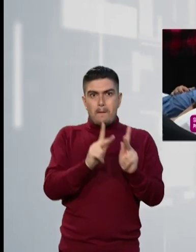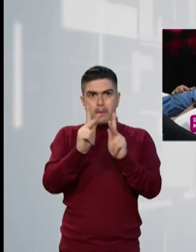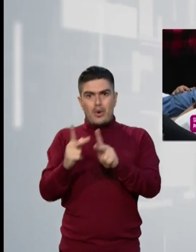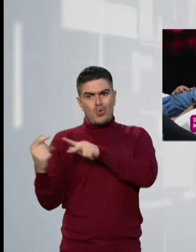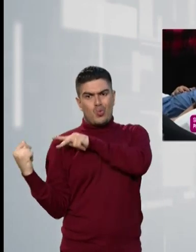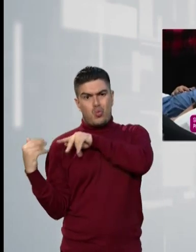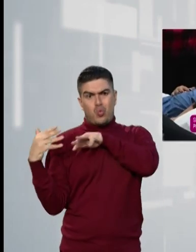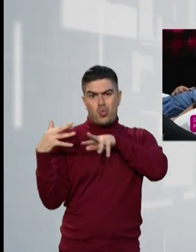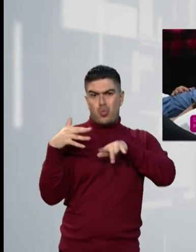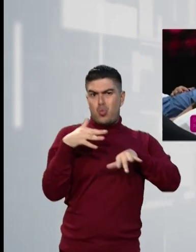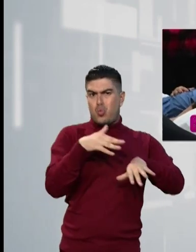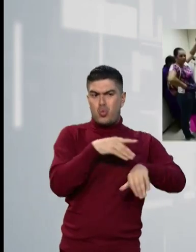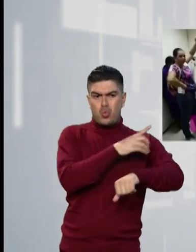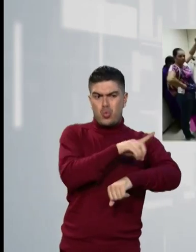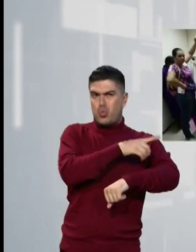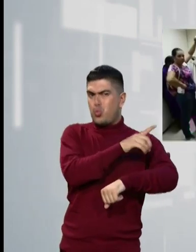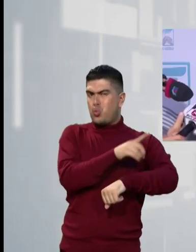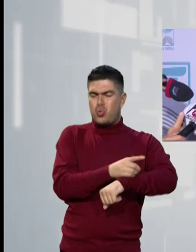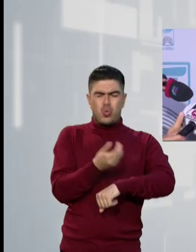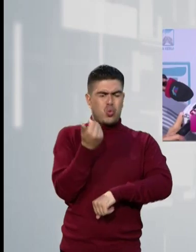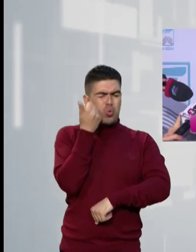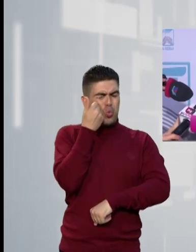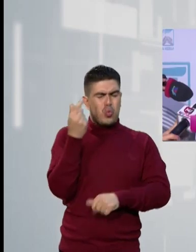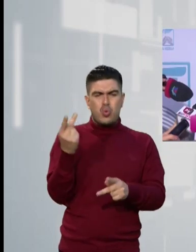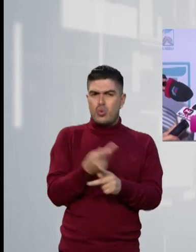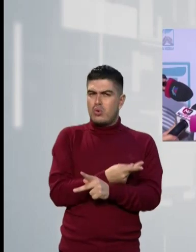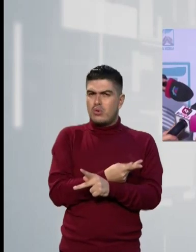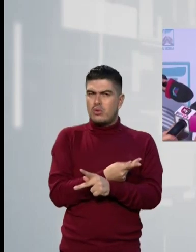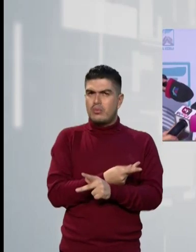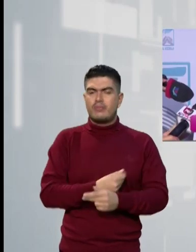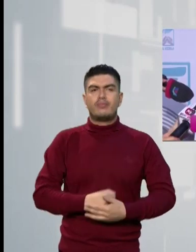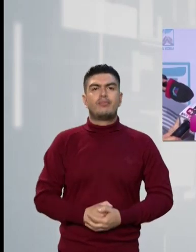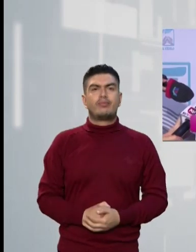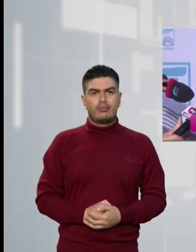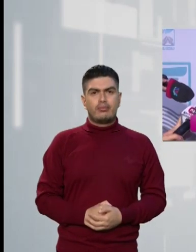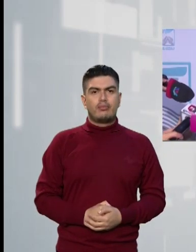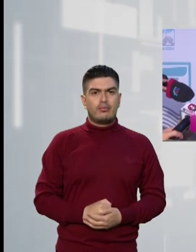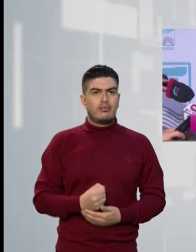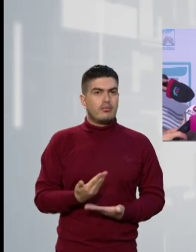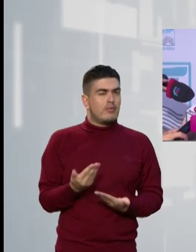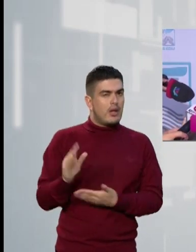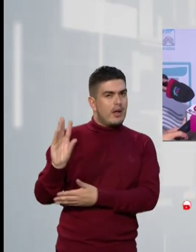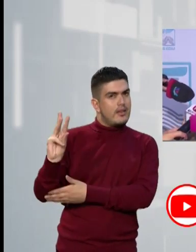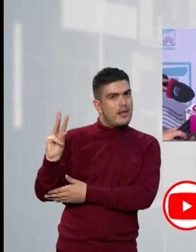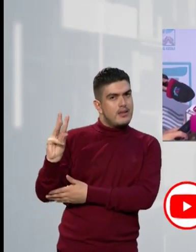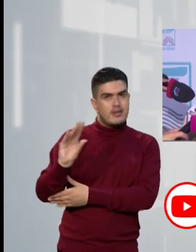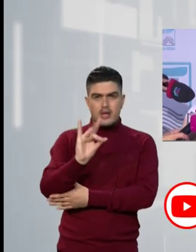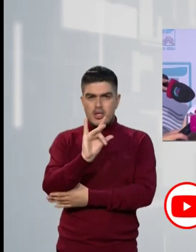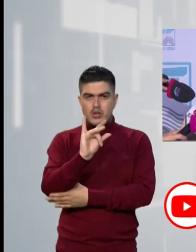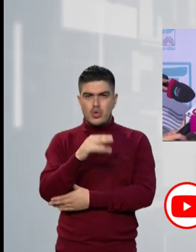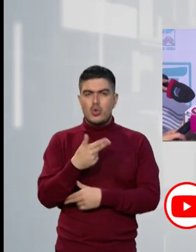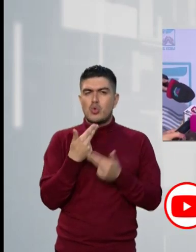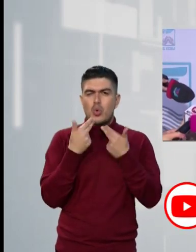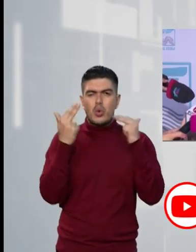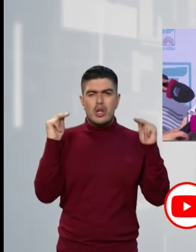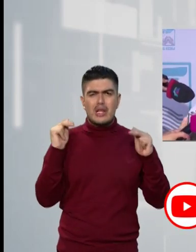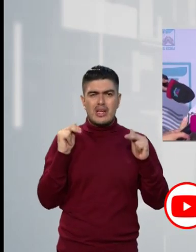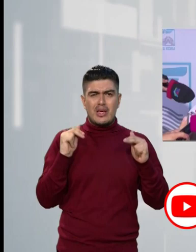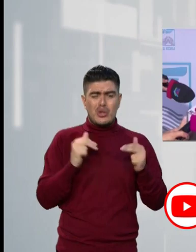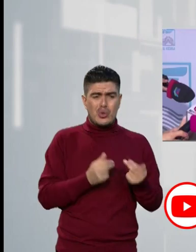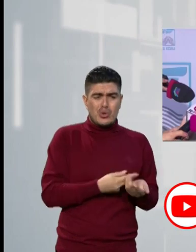los síntomas de masiado avanzados hemos tenido en estos últimos días entre 16 y 18 niños hospitalizados